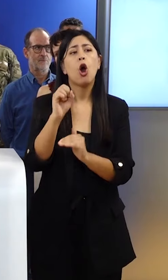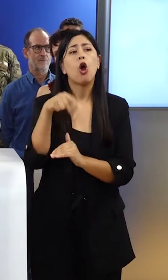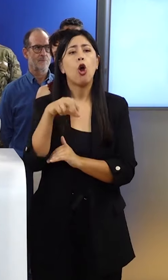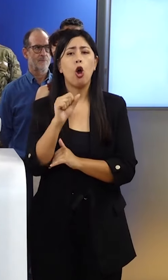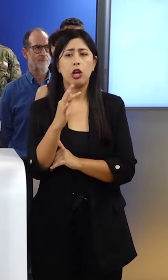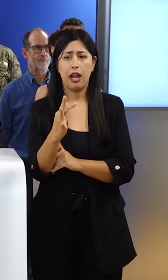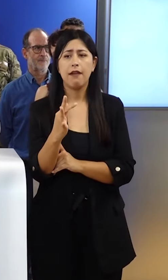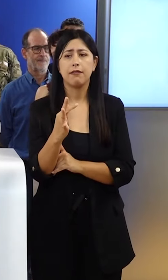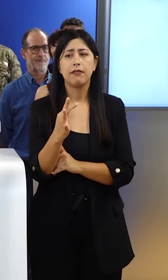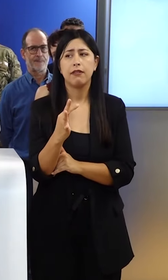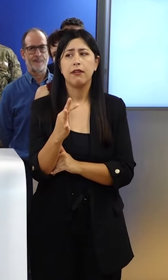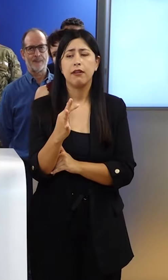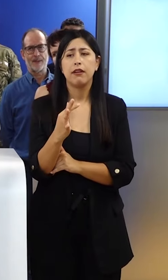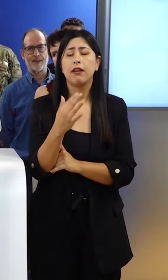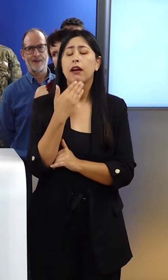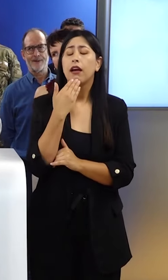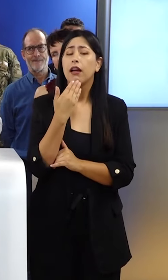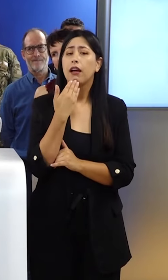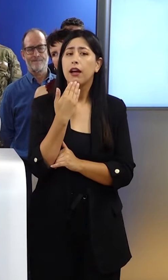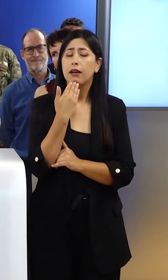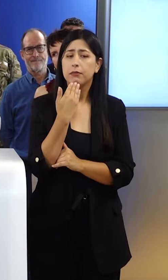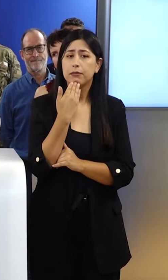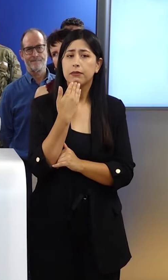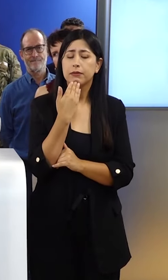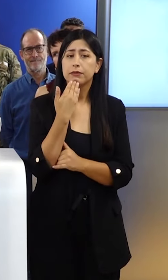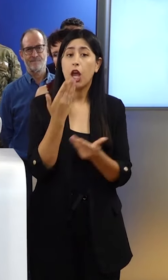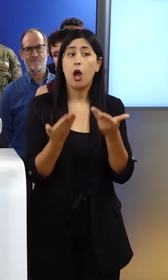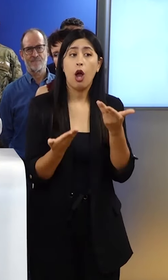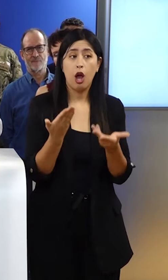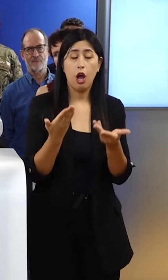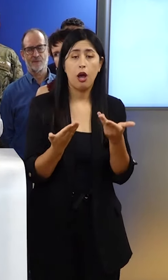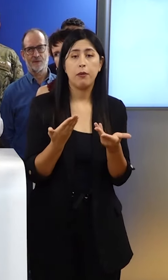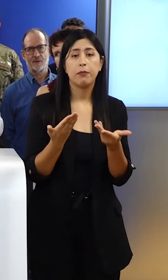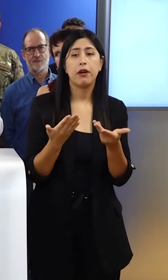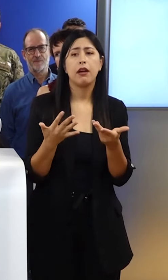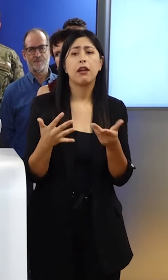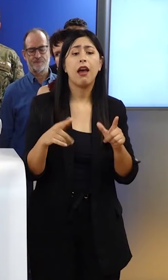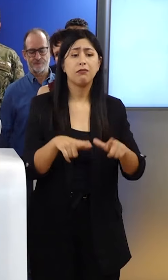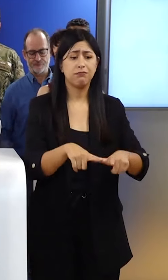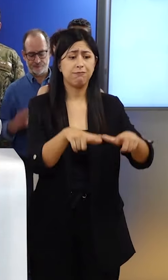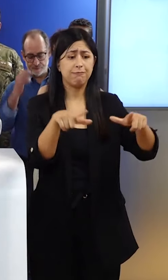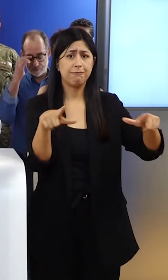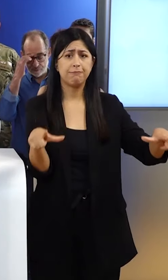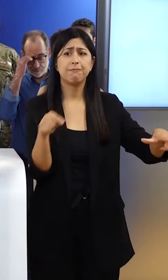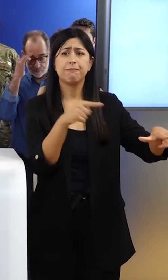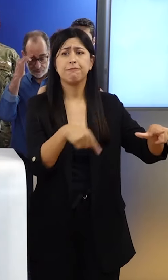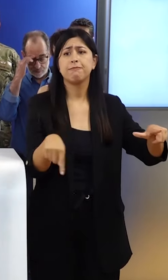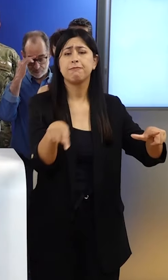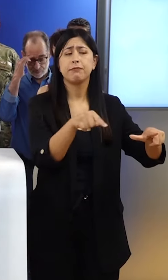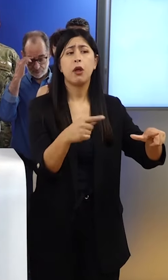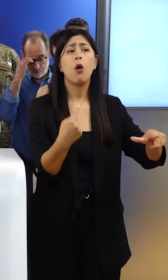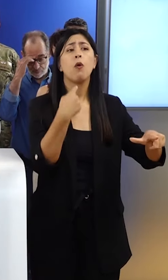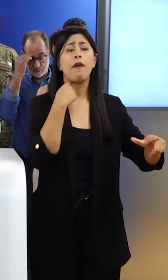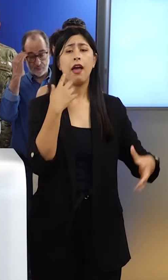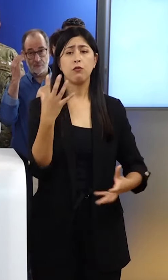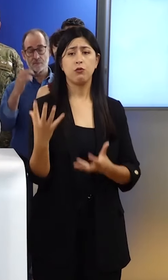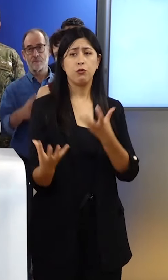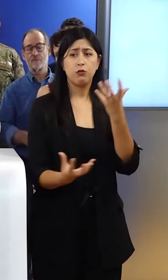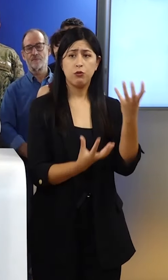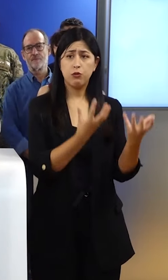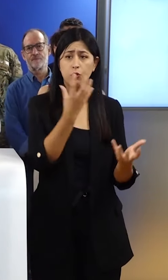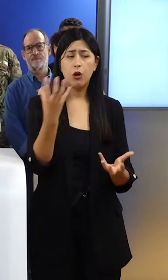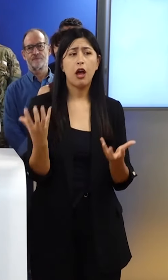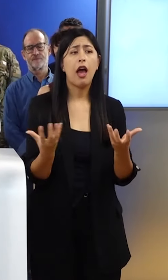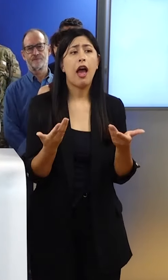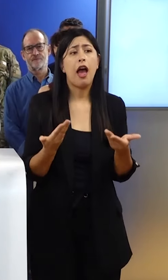materia y eh si se eh compara lo que ha sido la superficie afectada por eh Por incendio eh Hasta el